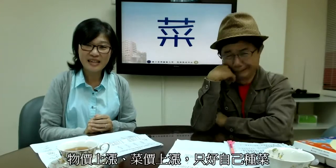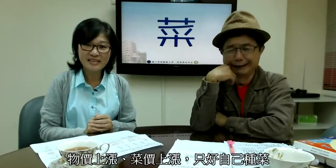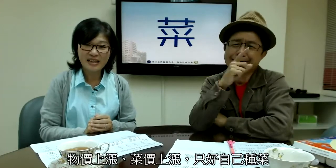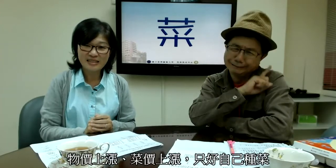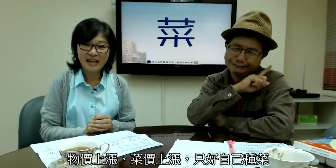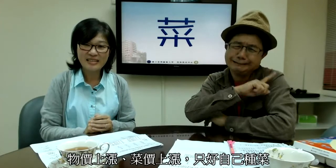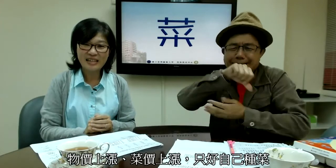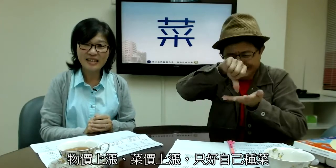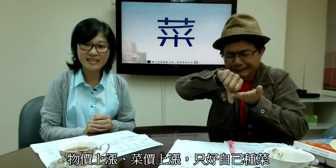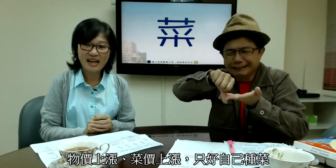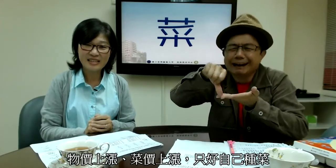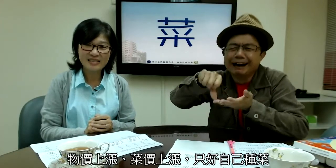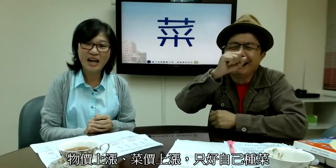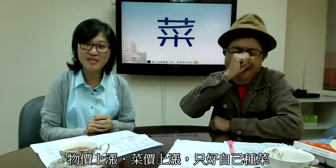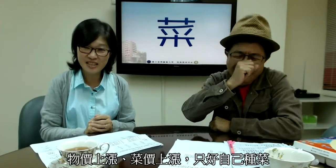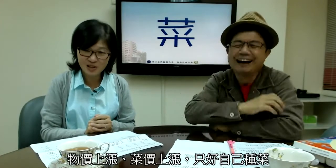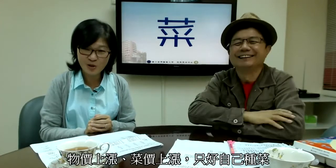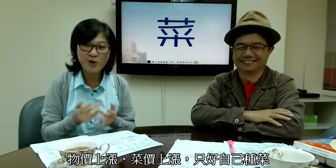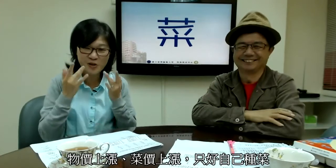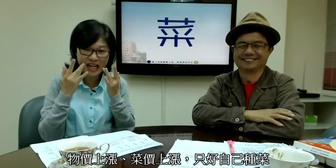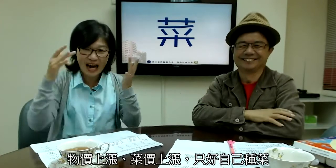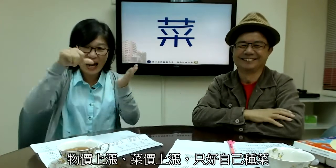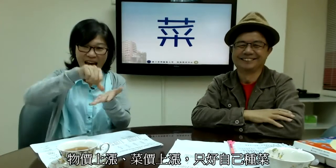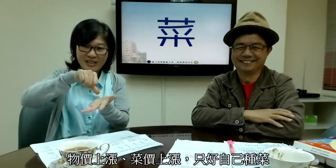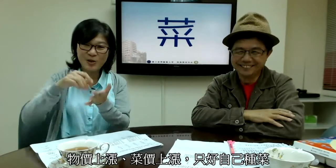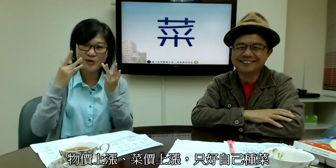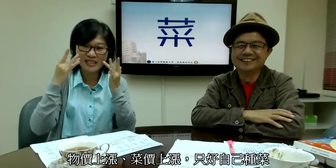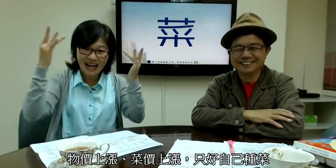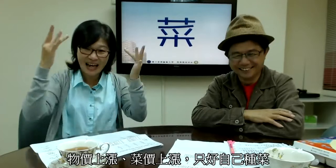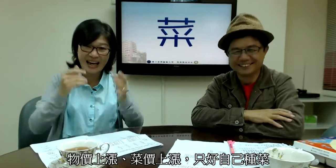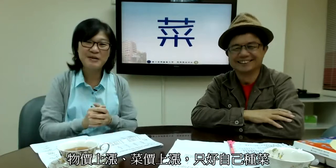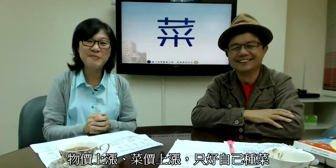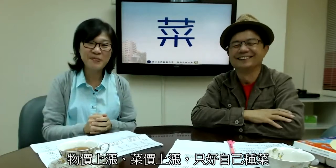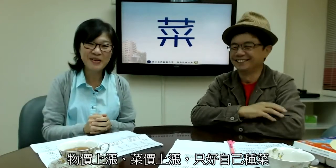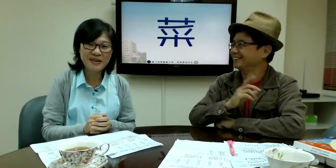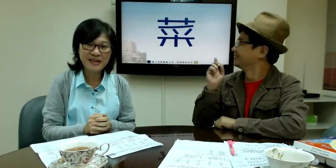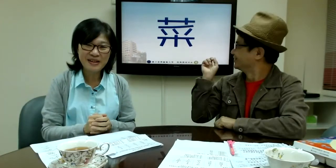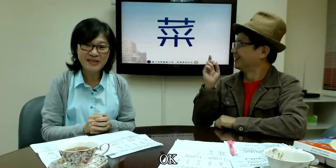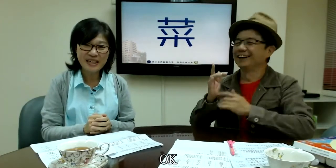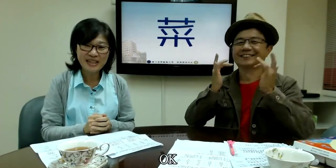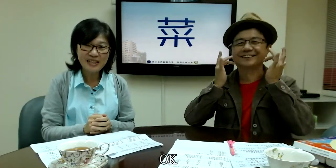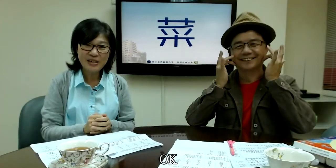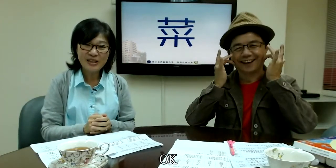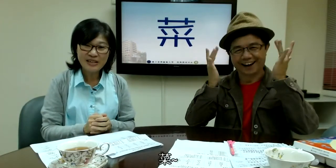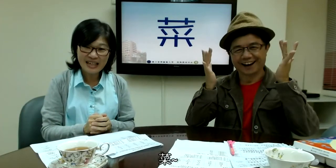涨，菜价上涨，只好自己种菜，种菜。 OK，